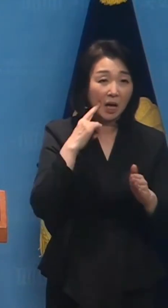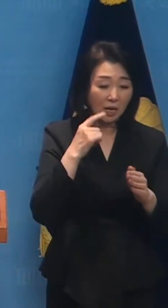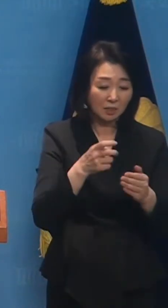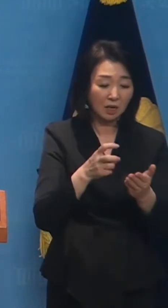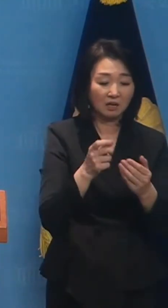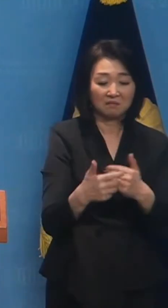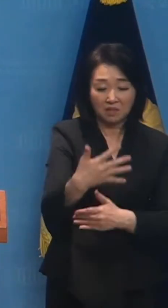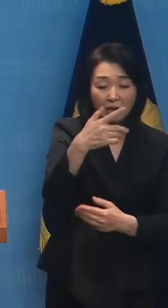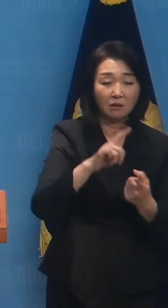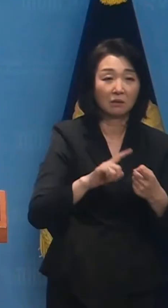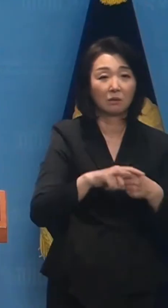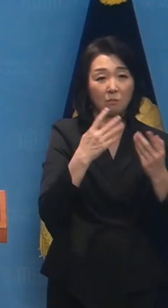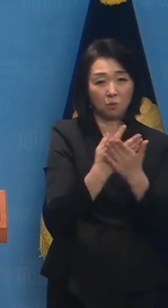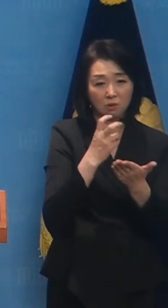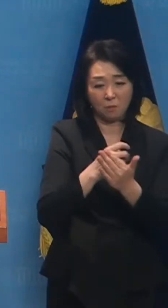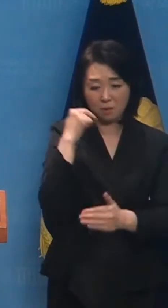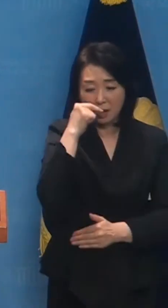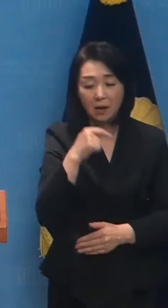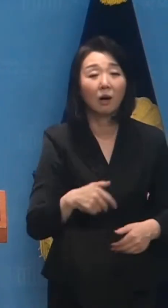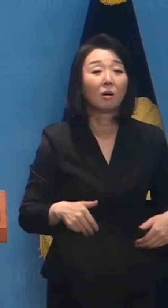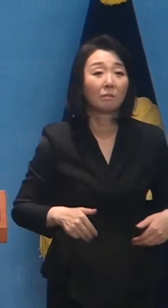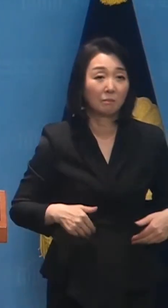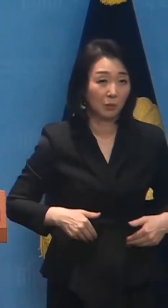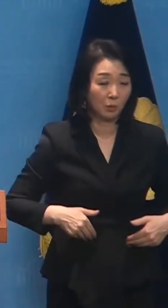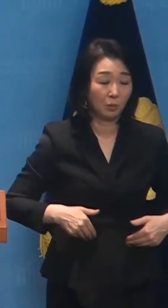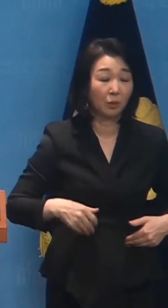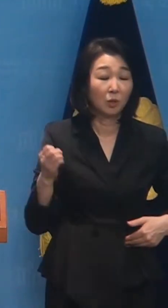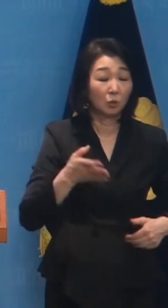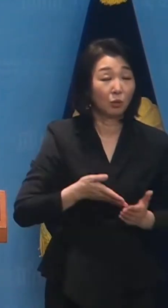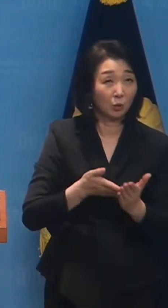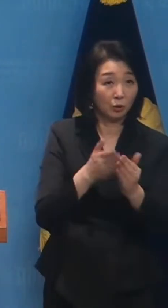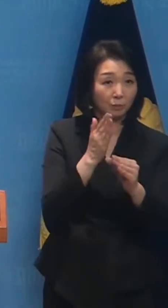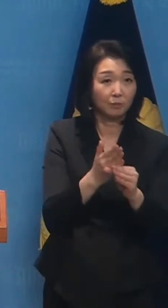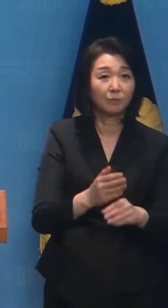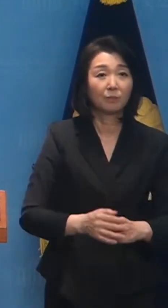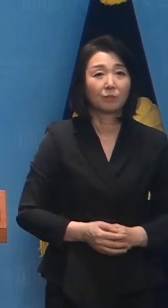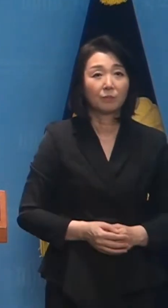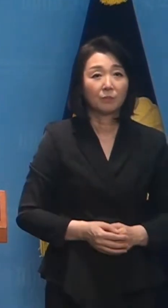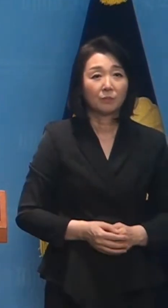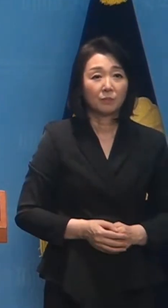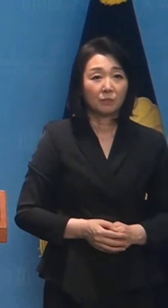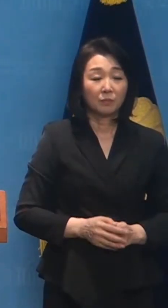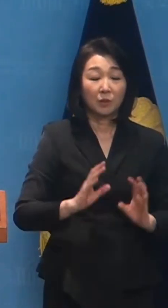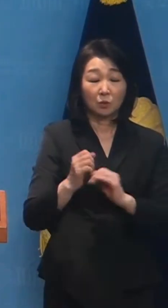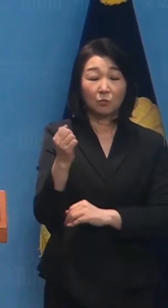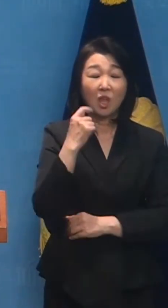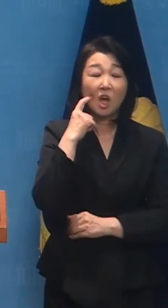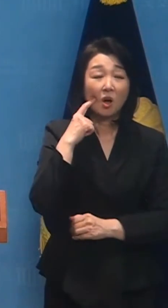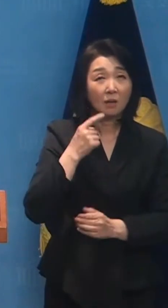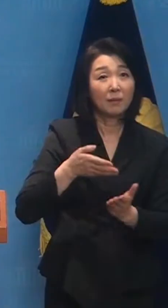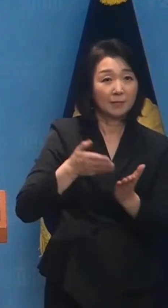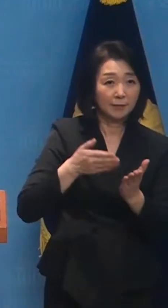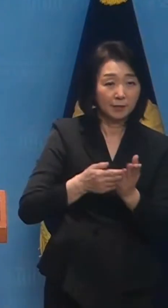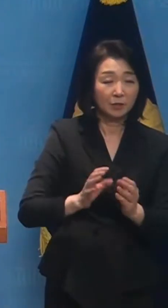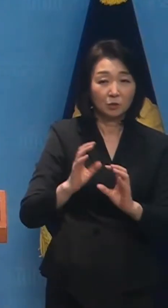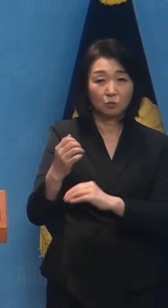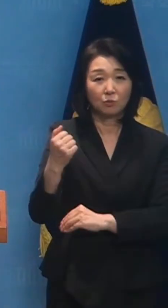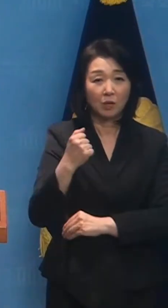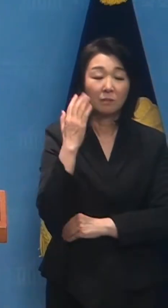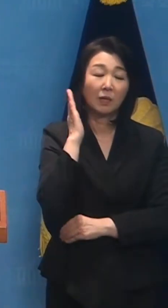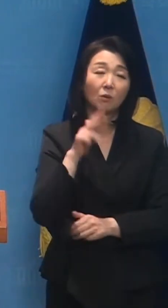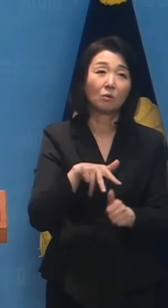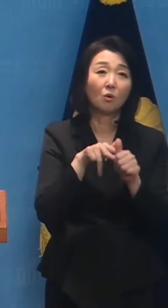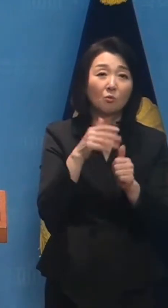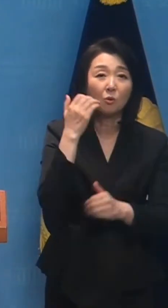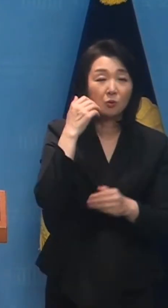강력한 법적 조치 등 강화된 대응 조치를 요청하였음을 밝힙니다. 다음 국민의힘 거짓말 시리즈입니다. 국민의힘 대선